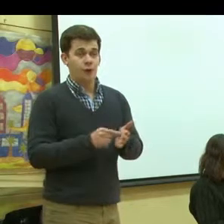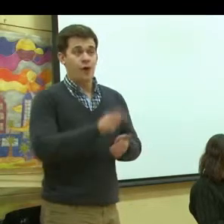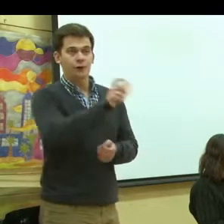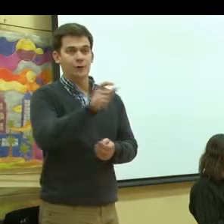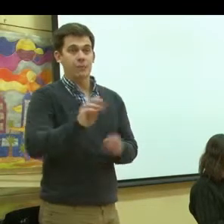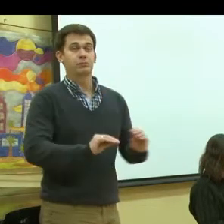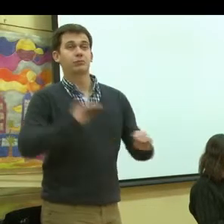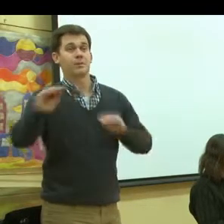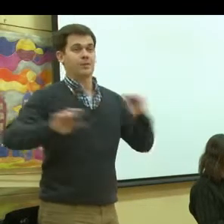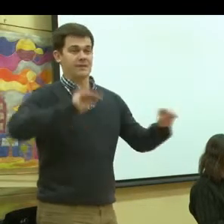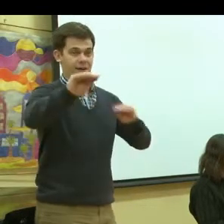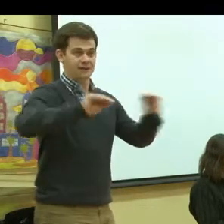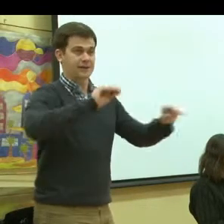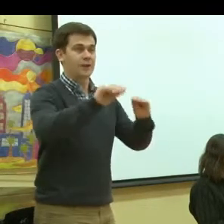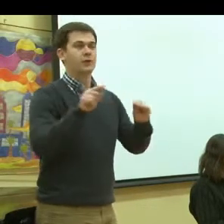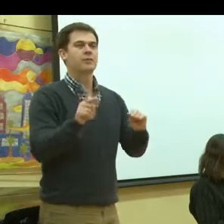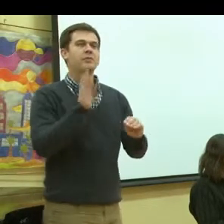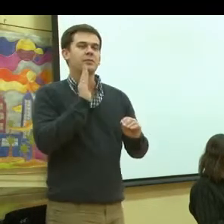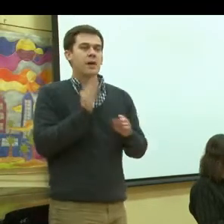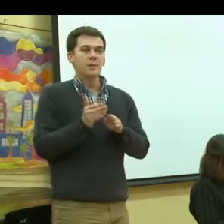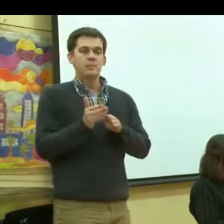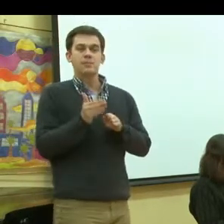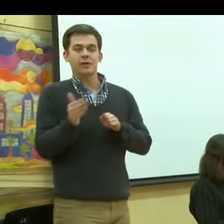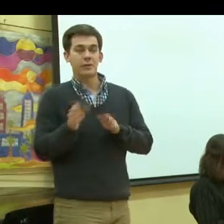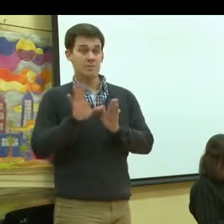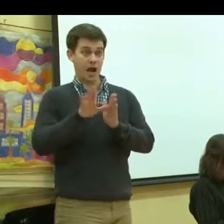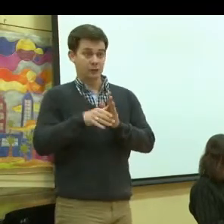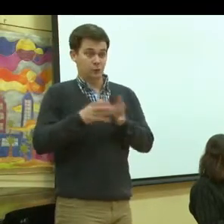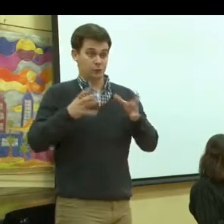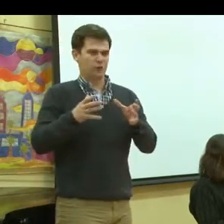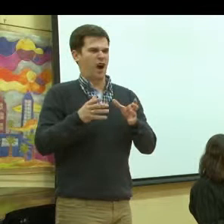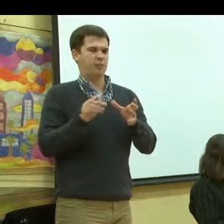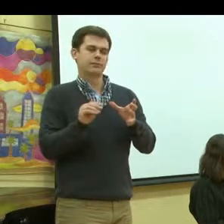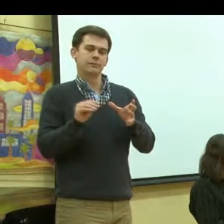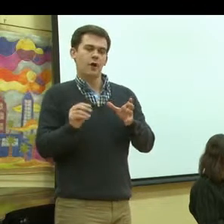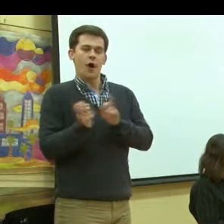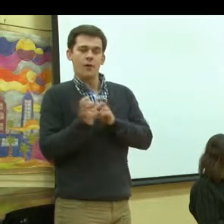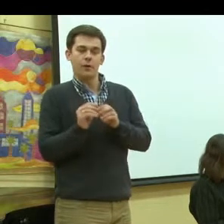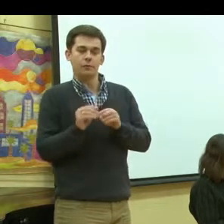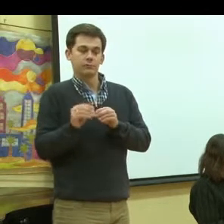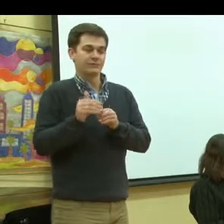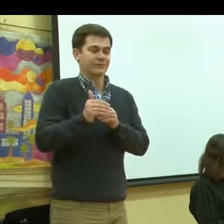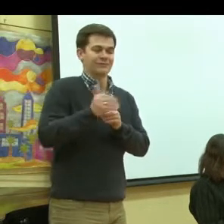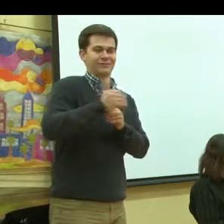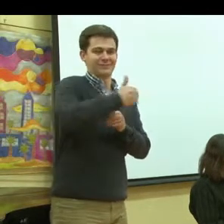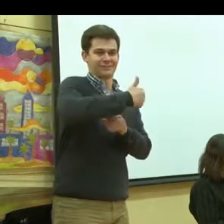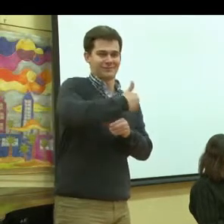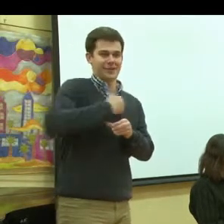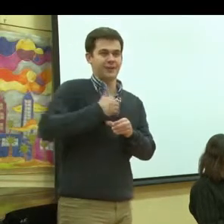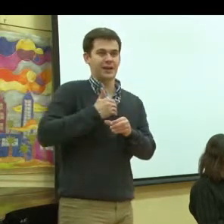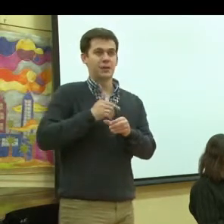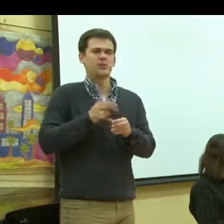zazwyczaj właśnie jakby zamieszkiwały na obrzeżach tych wielkich ośrodków miejskich. Mówiliśmy właśnie, że to byli ci gaucho, tak? Czy też ta